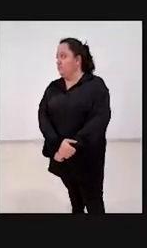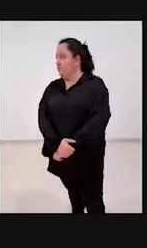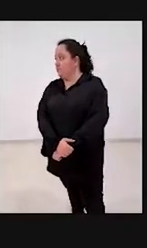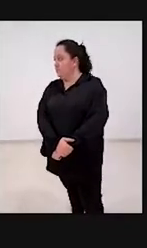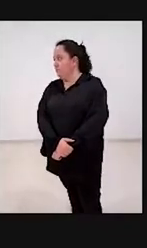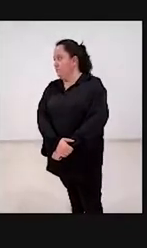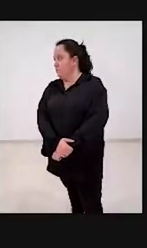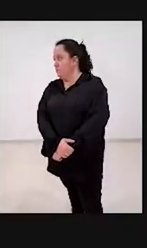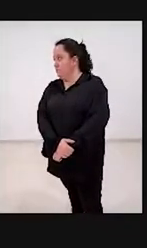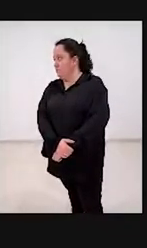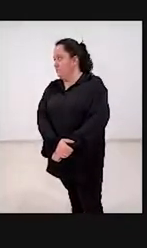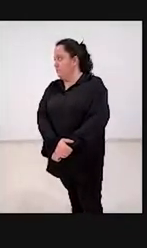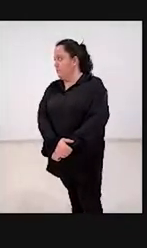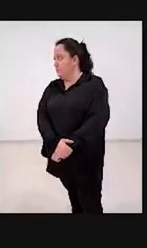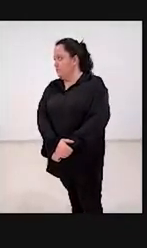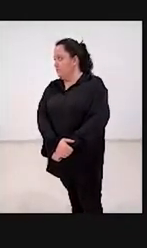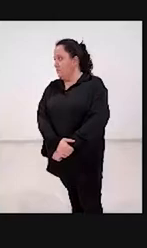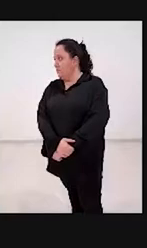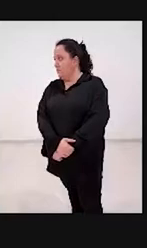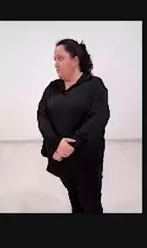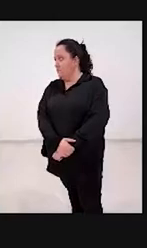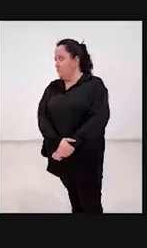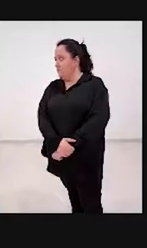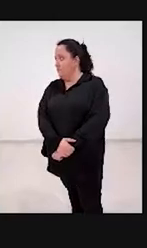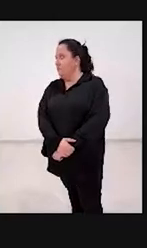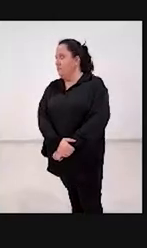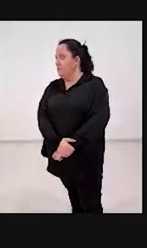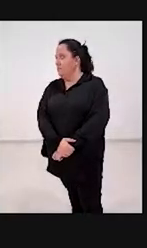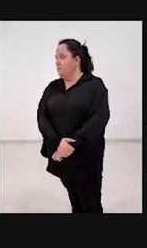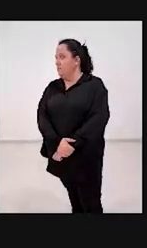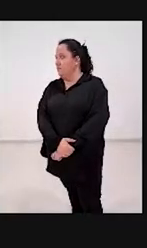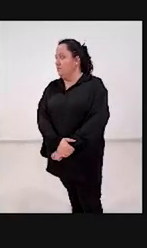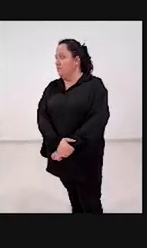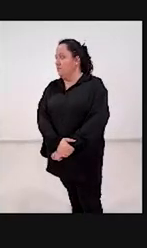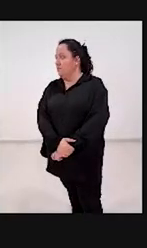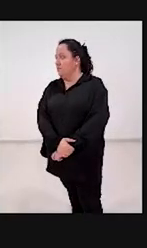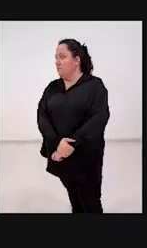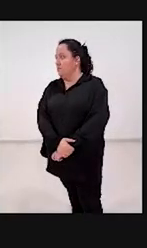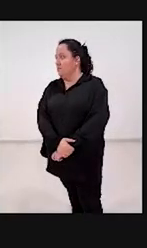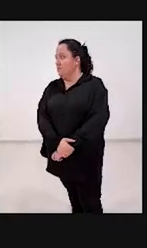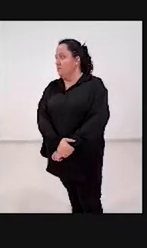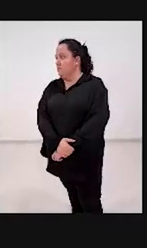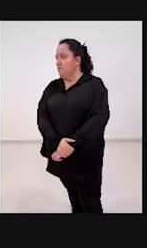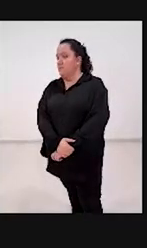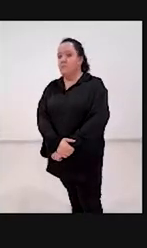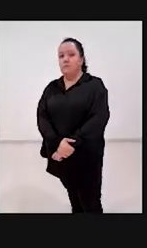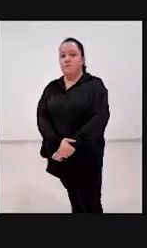soy un conductor experimentado tanto en el ámbito privado como en el transporte público